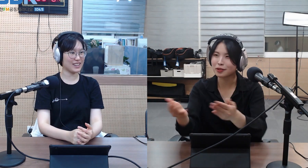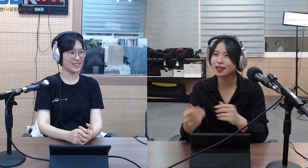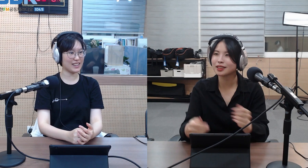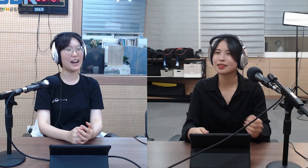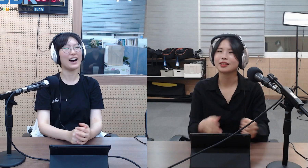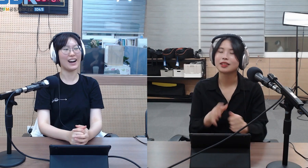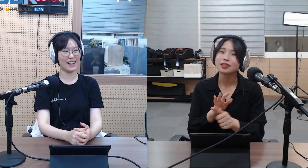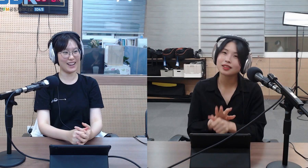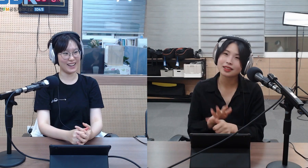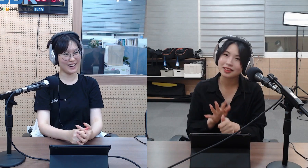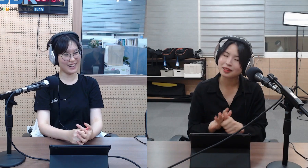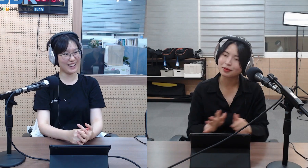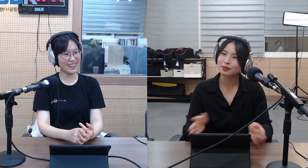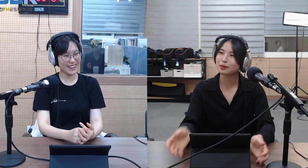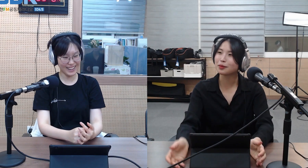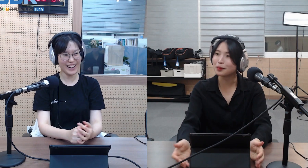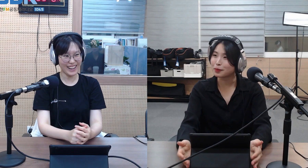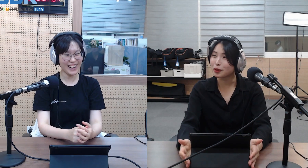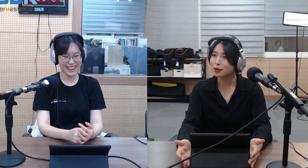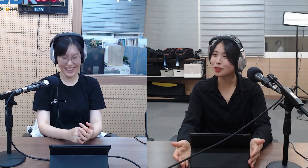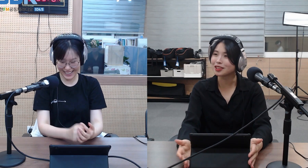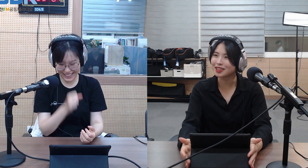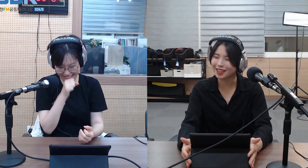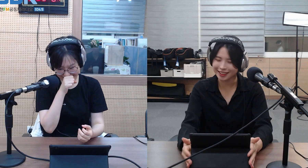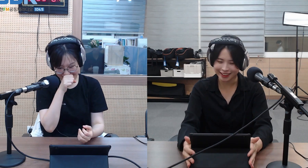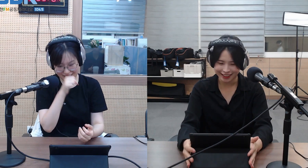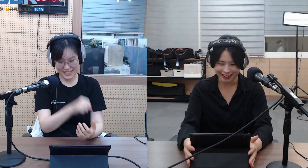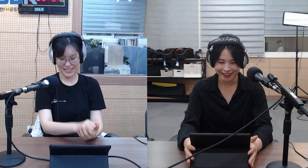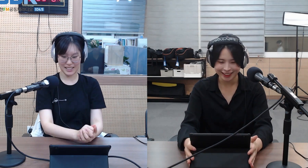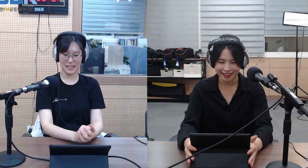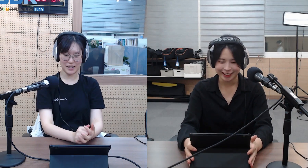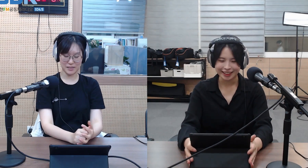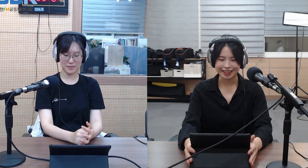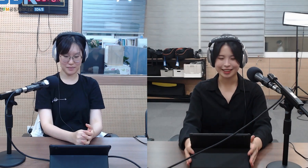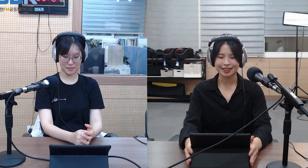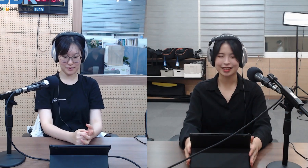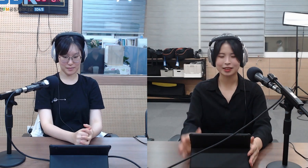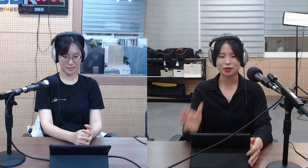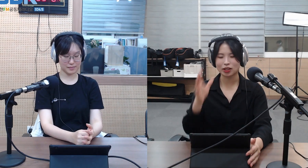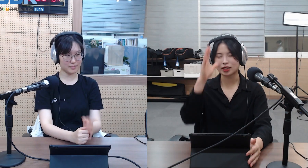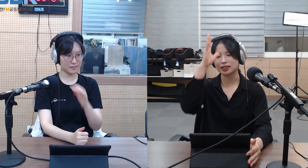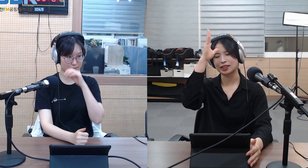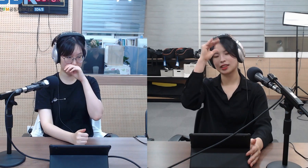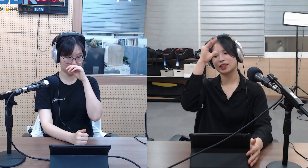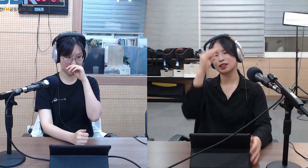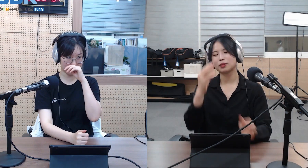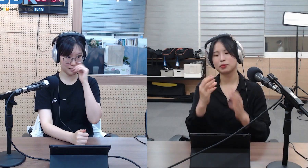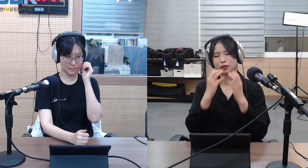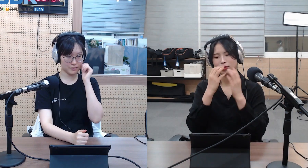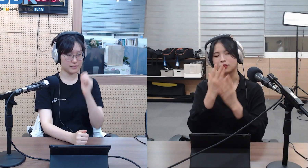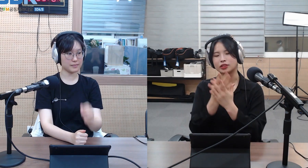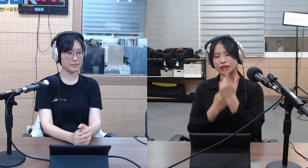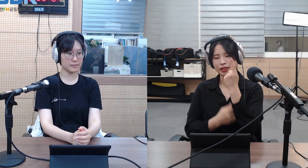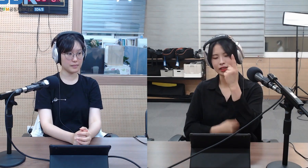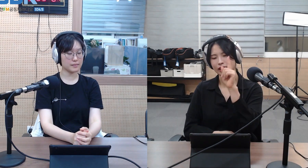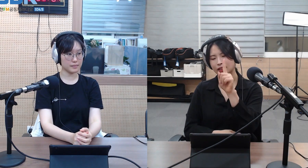해야지. 뭘 도와준다. 네. 네, 그렇게 하고 치킨 버거 세트